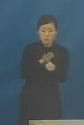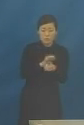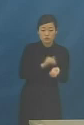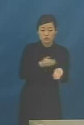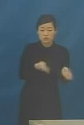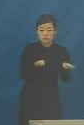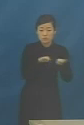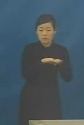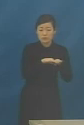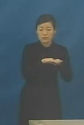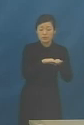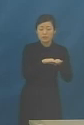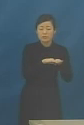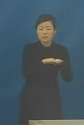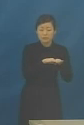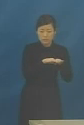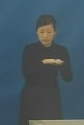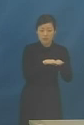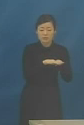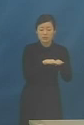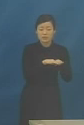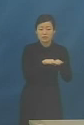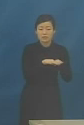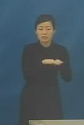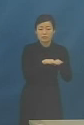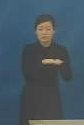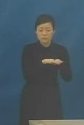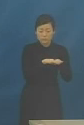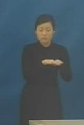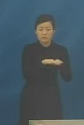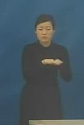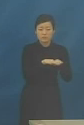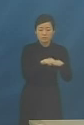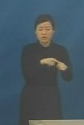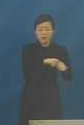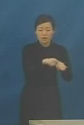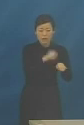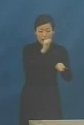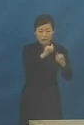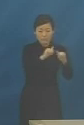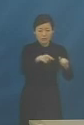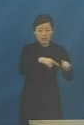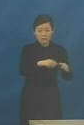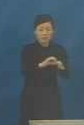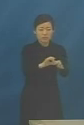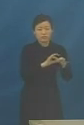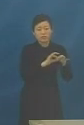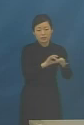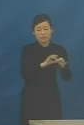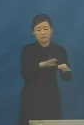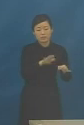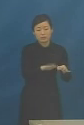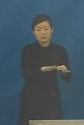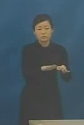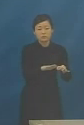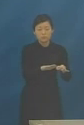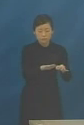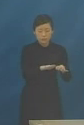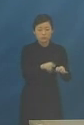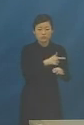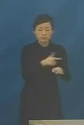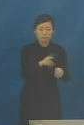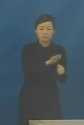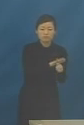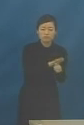馴染みのあるところでありましてまあそういう意味ではつながりもあるところそこであのサポートをして頂き